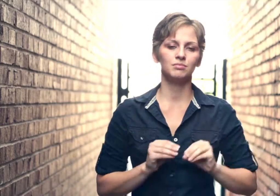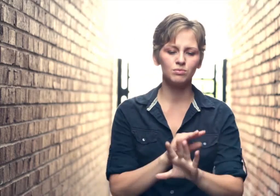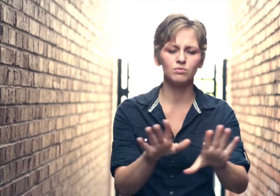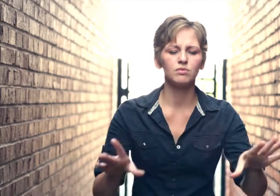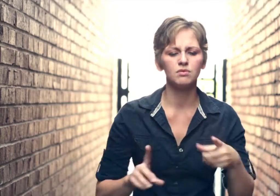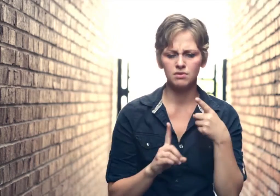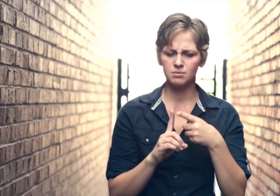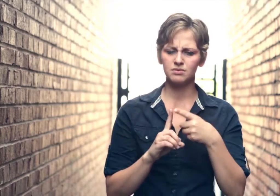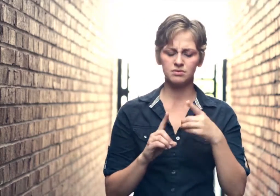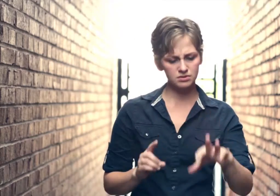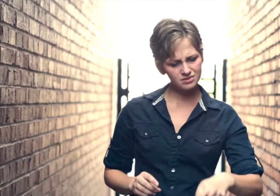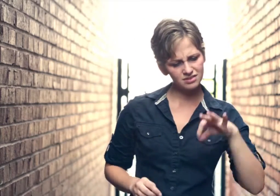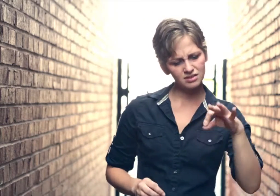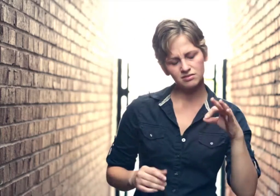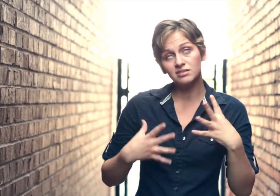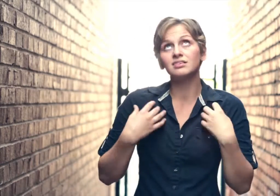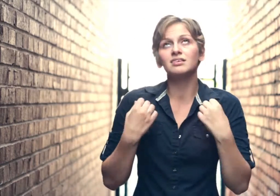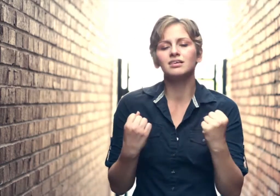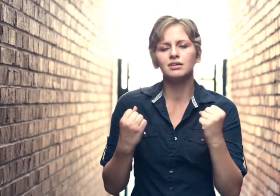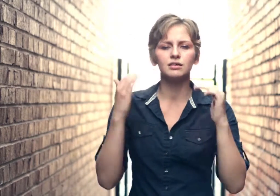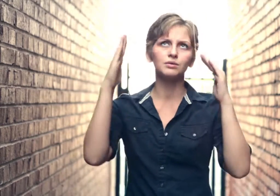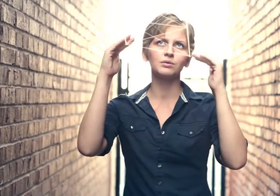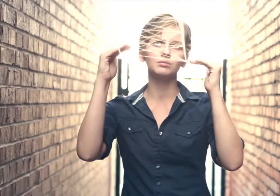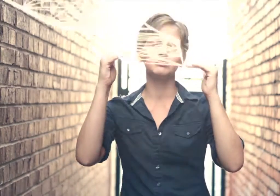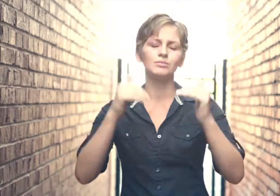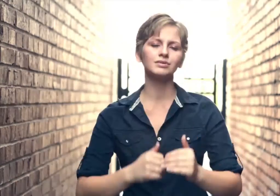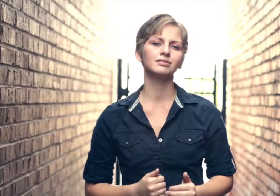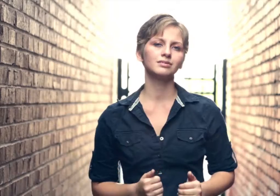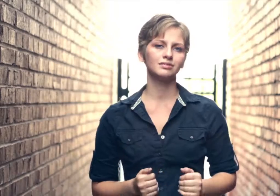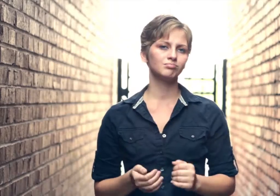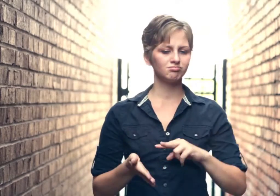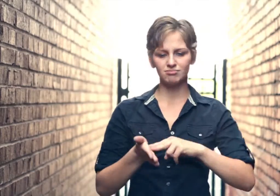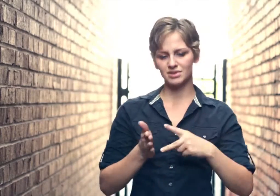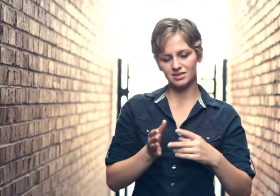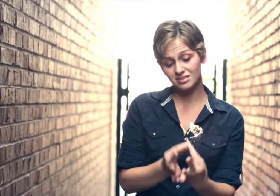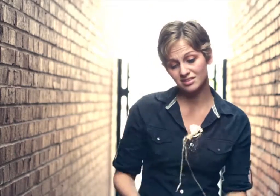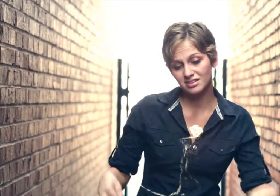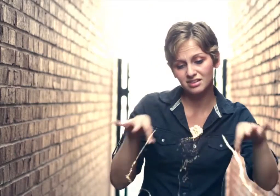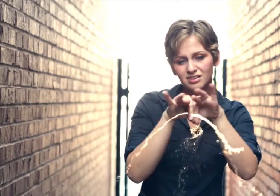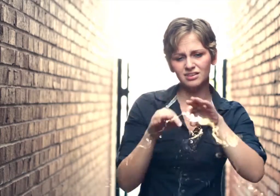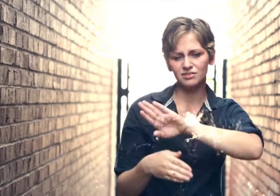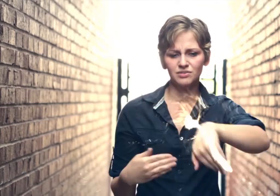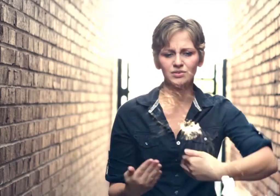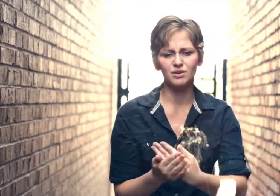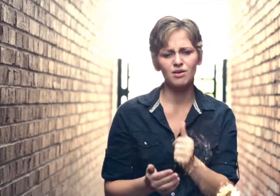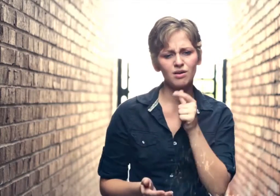movimiento de misión, de descubrimiento, curación y esperanza. Una importante agenda para